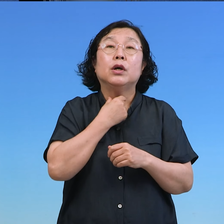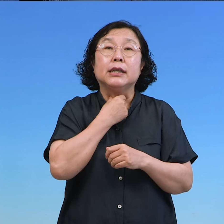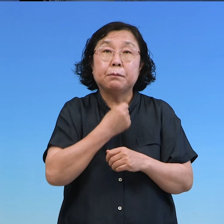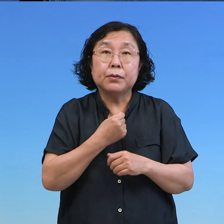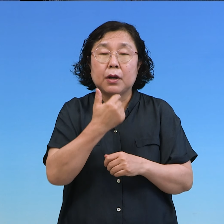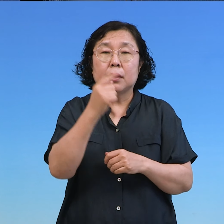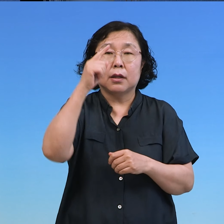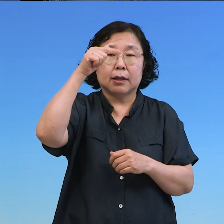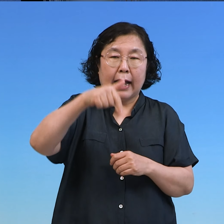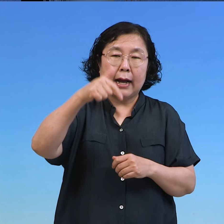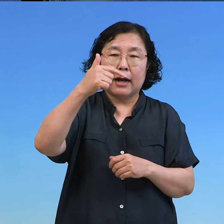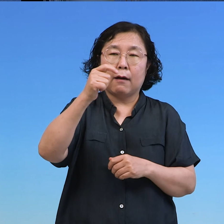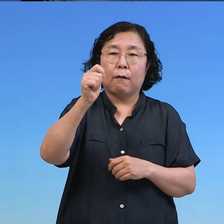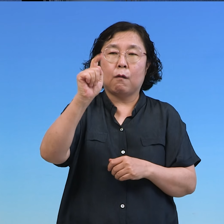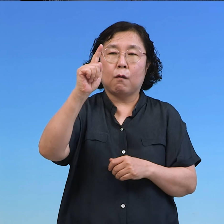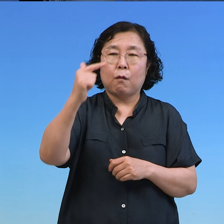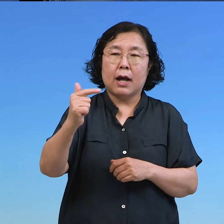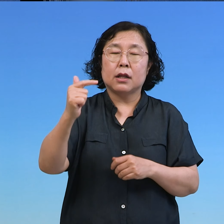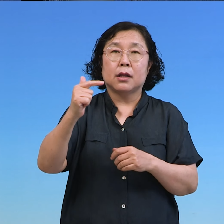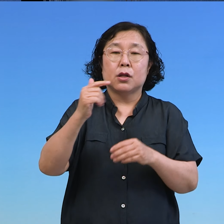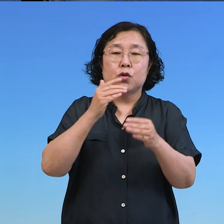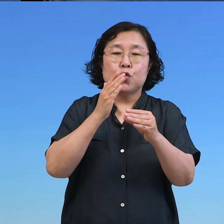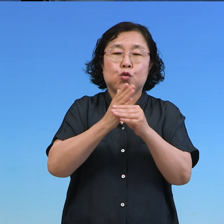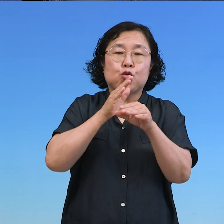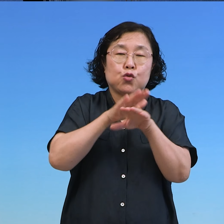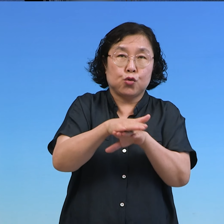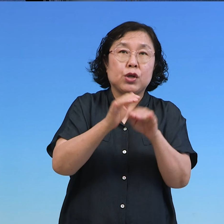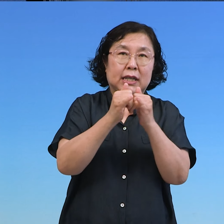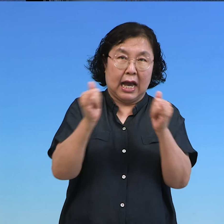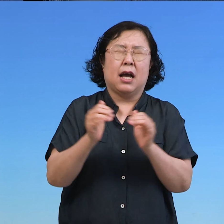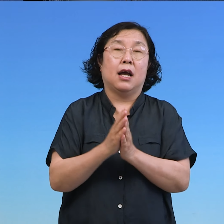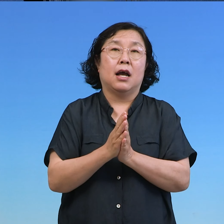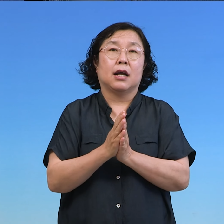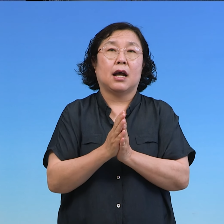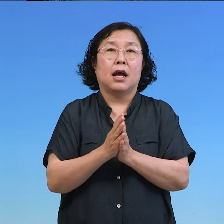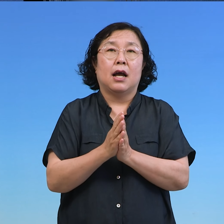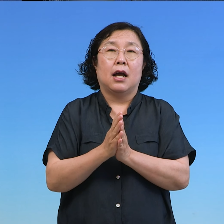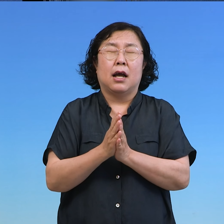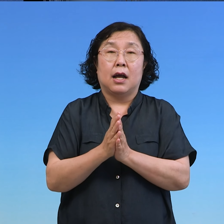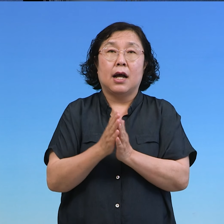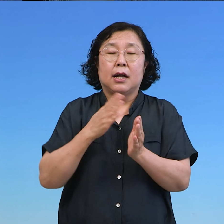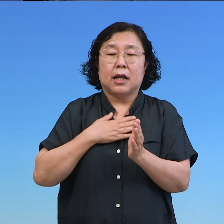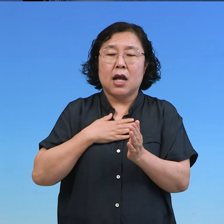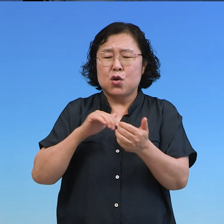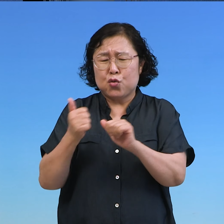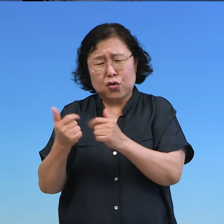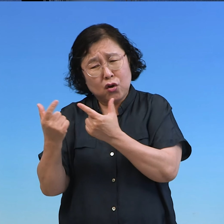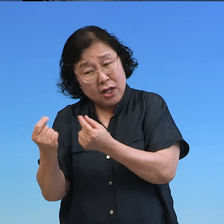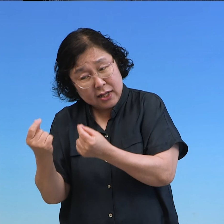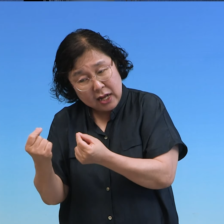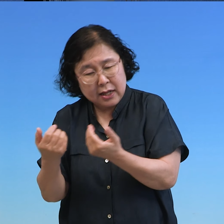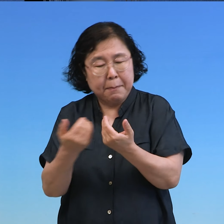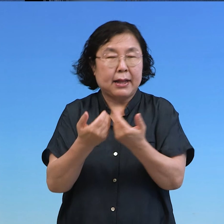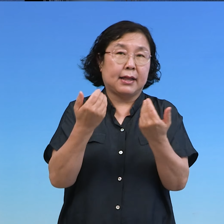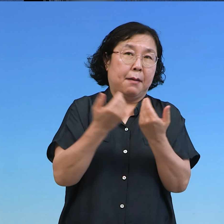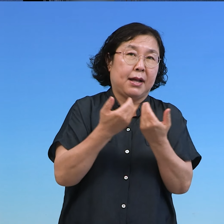낙관주의자가 되어야 되고 누가 낙관주의자입니까 어떤 사람이 죽겠다 그럴 때 죽게 있다 이게